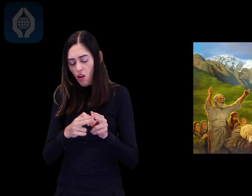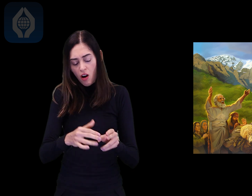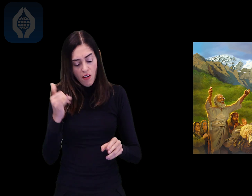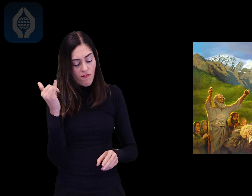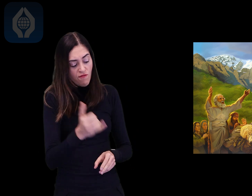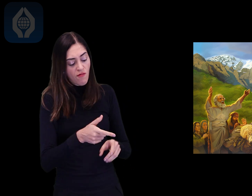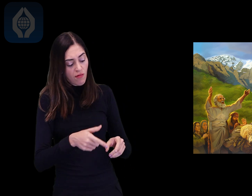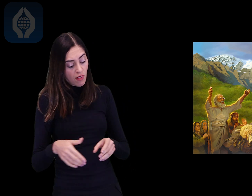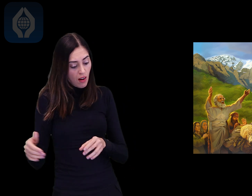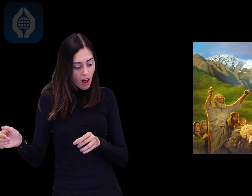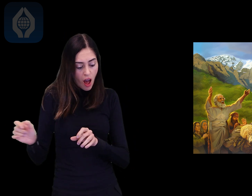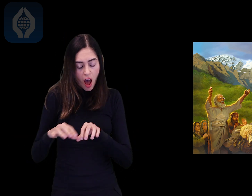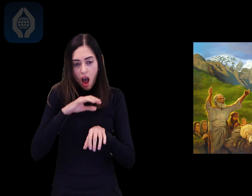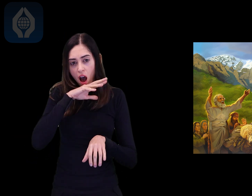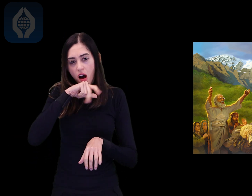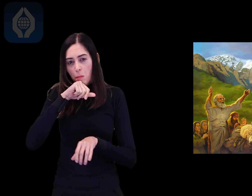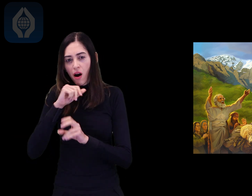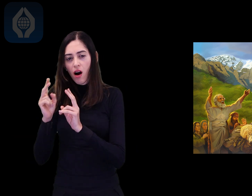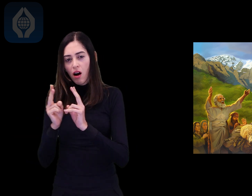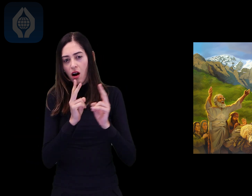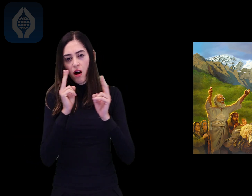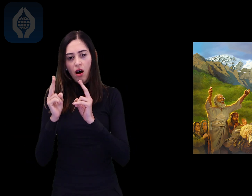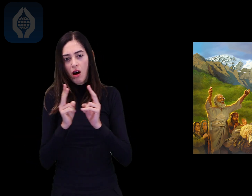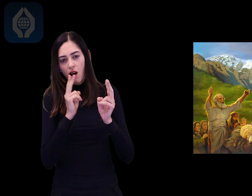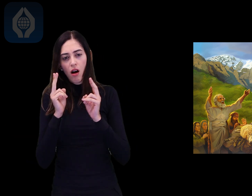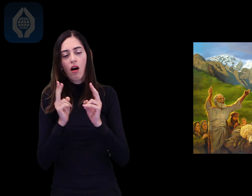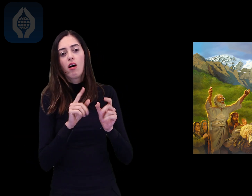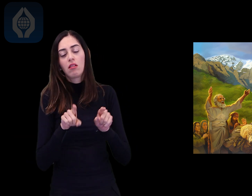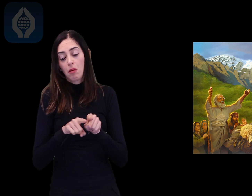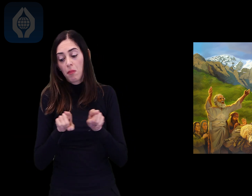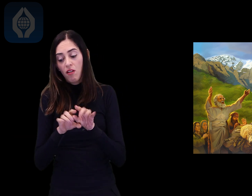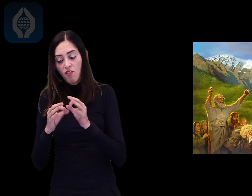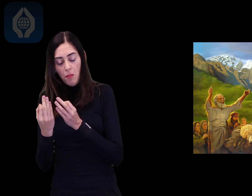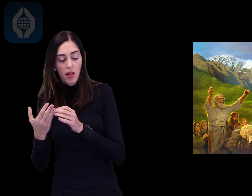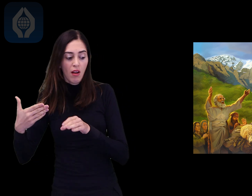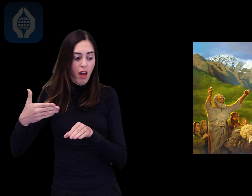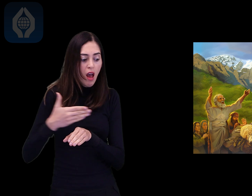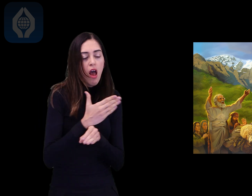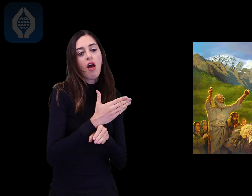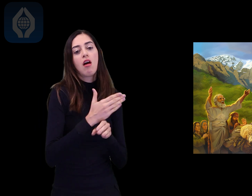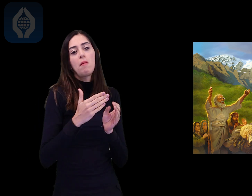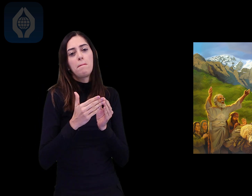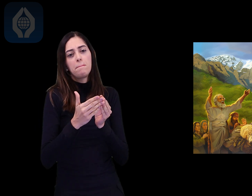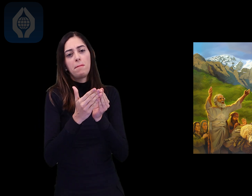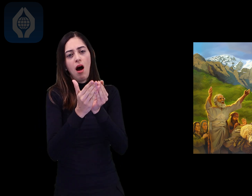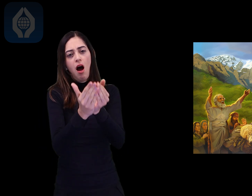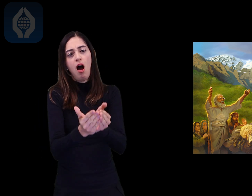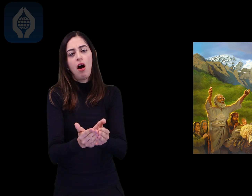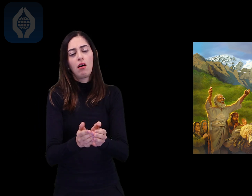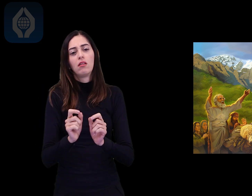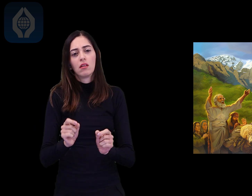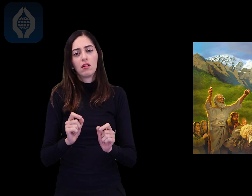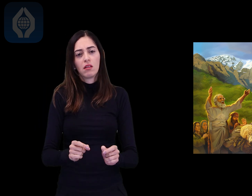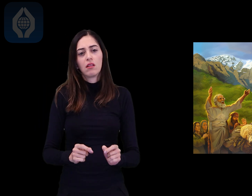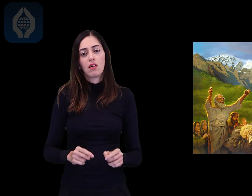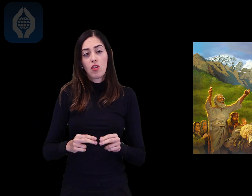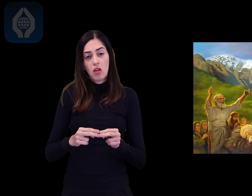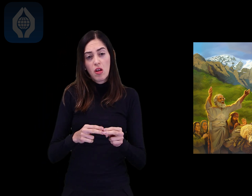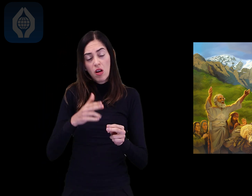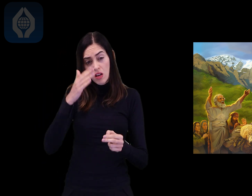que Deus ia destruir o mundo inteiro. Acreditava também que ele e sua família só podiam ser salvos por Deus. Então fez o que ele